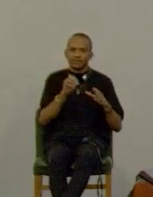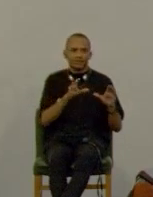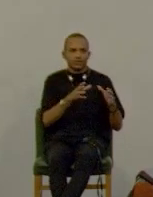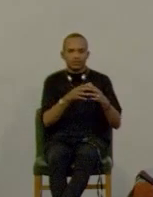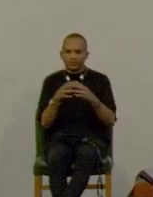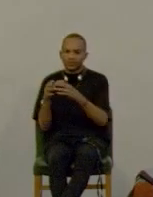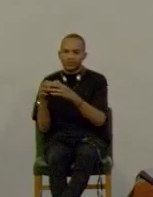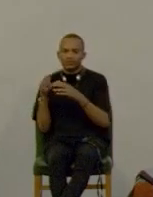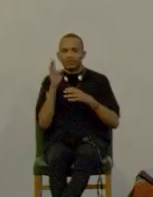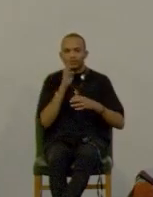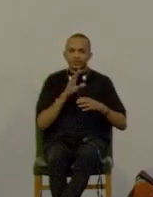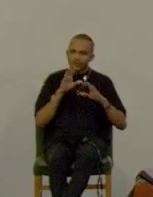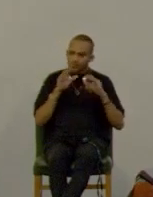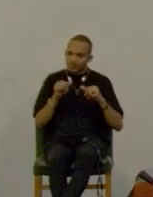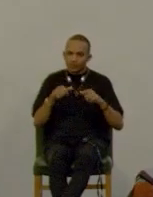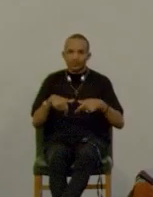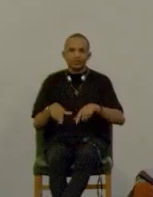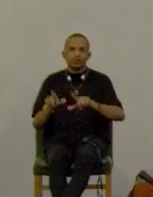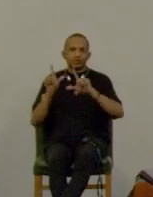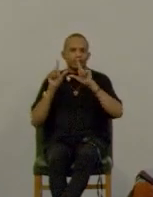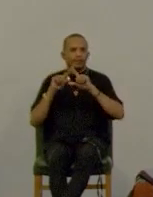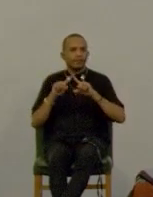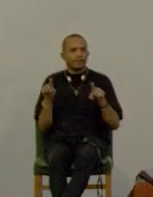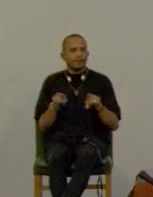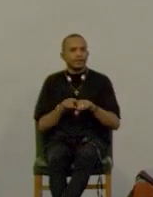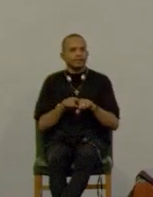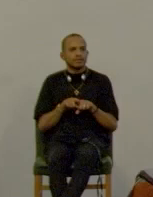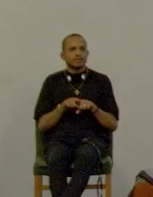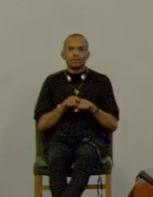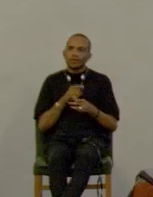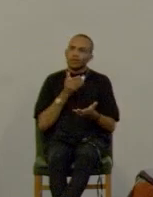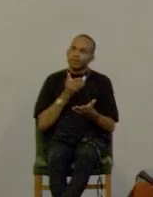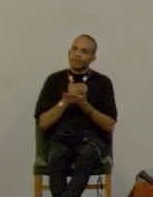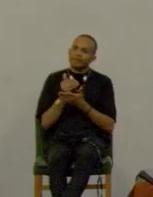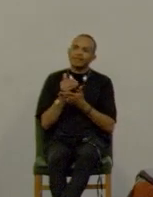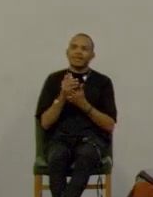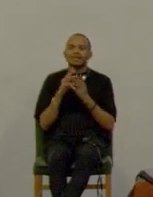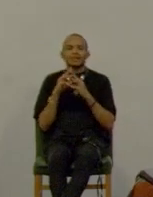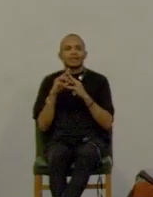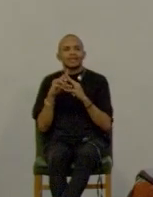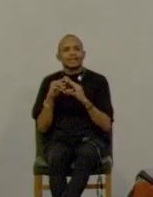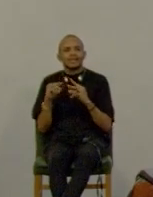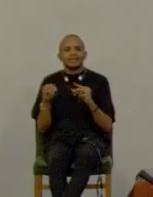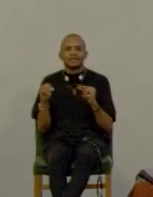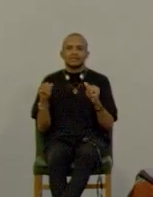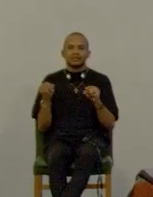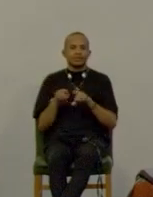do Brasil inteiro, está aqui no Itaú Cultural, mas que parte de uma degradação, de